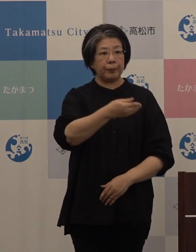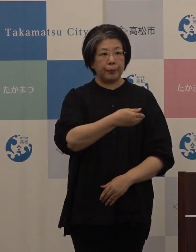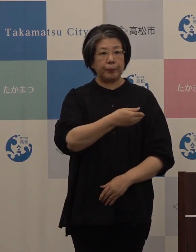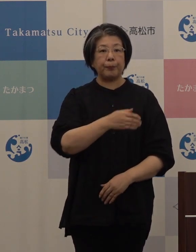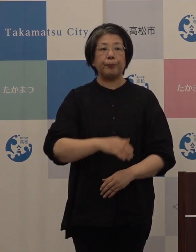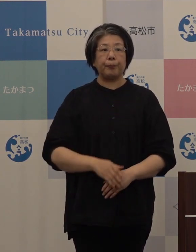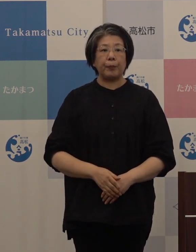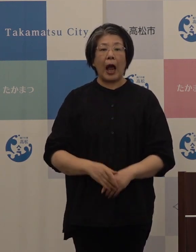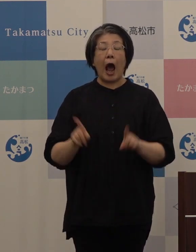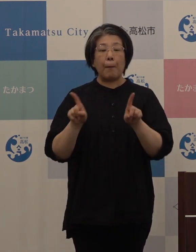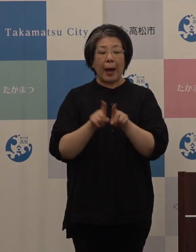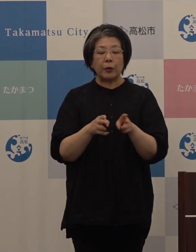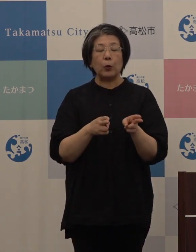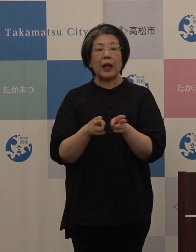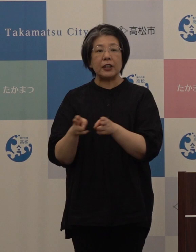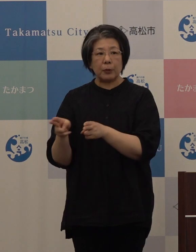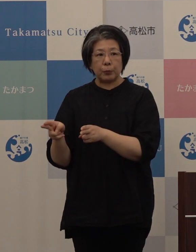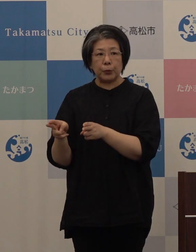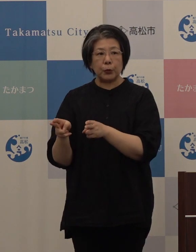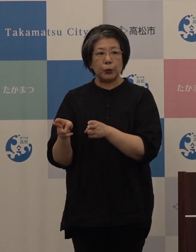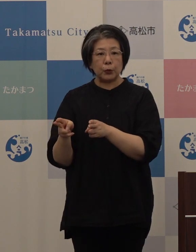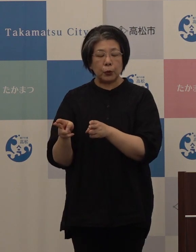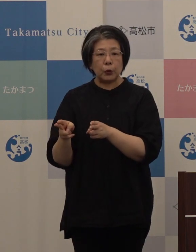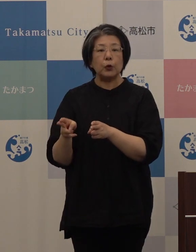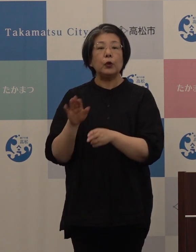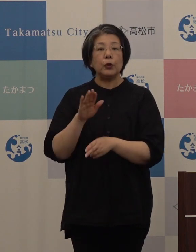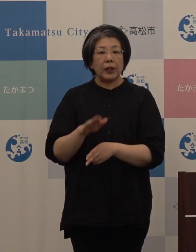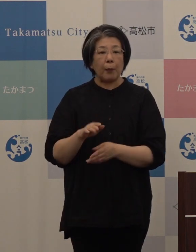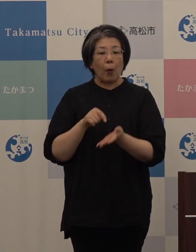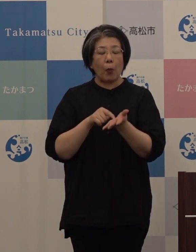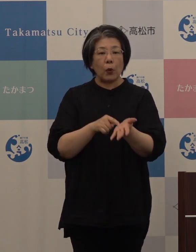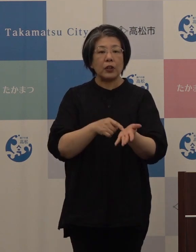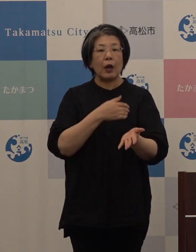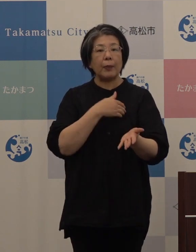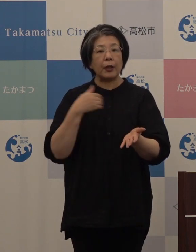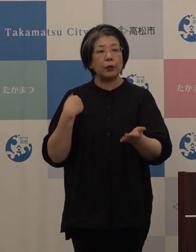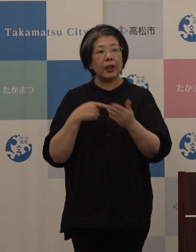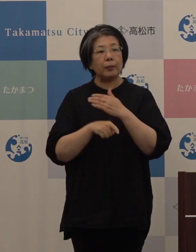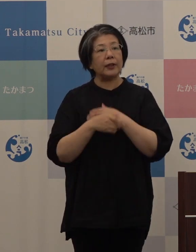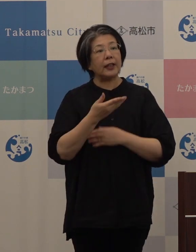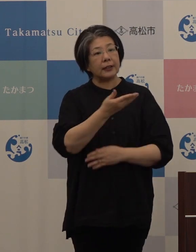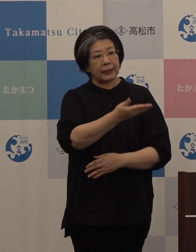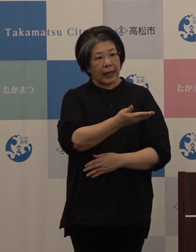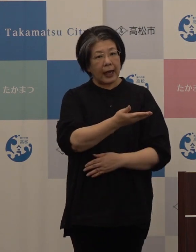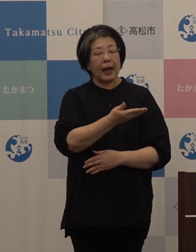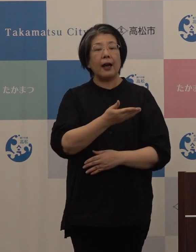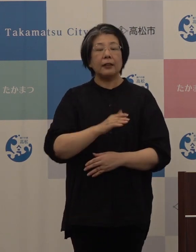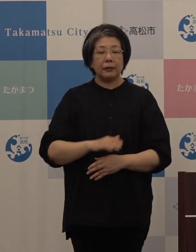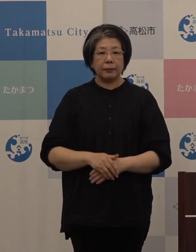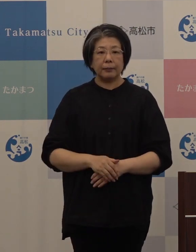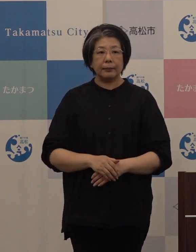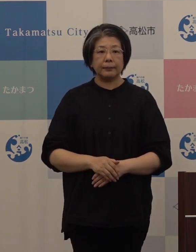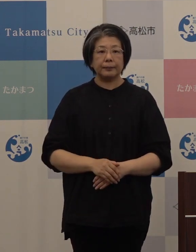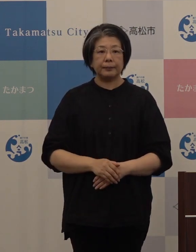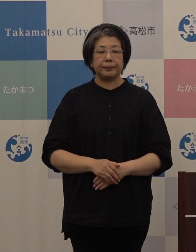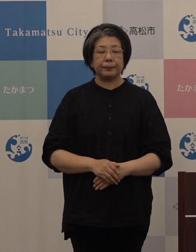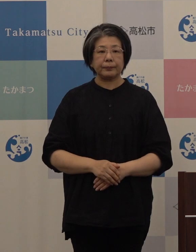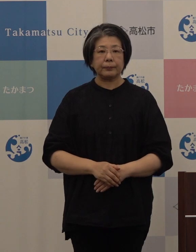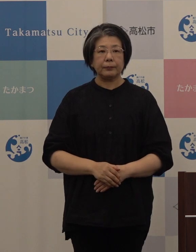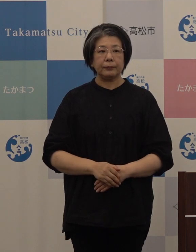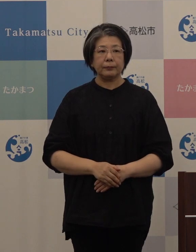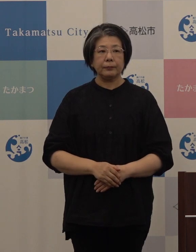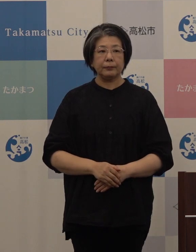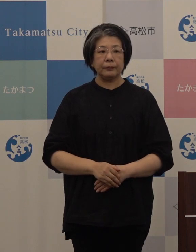とかは、パートナーシップでも拡充するわけではなくて既にある制度ということで、ただ手続き上できないものについてはまだ予定という形